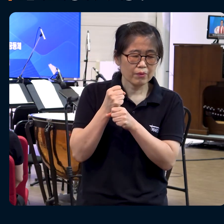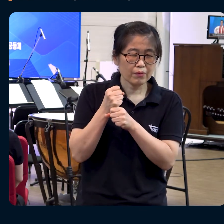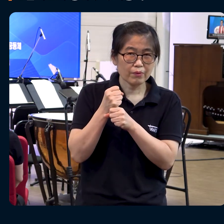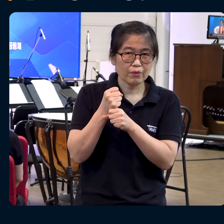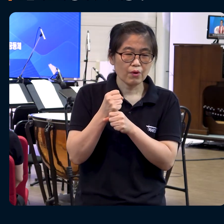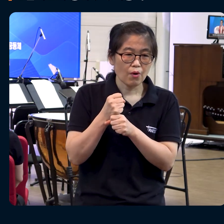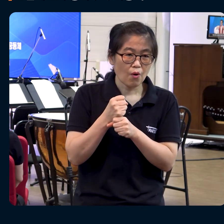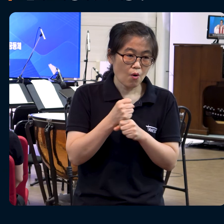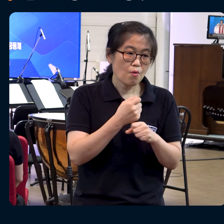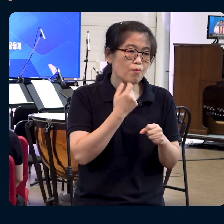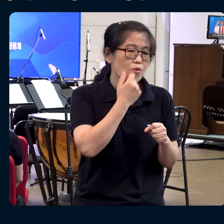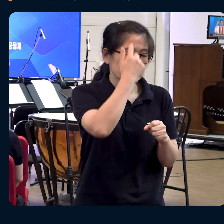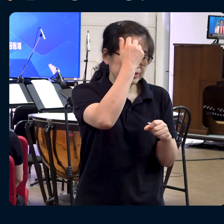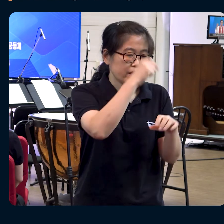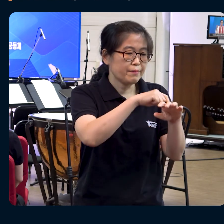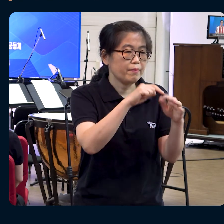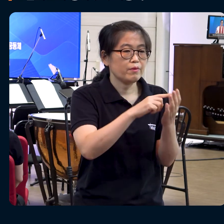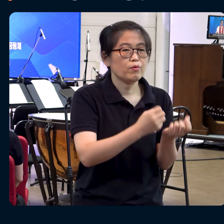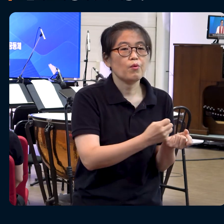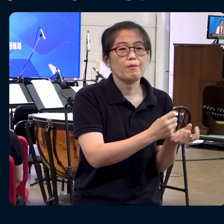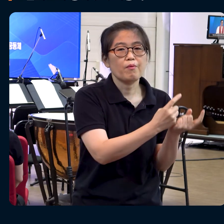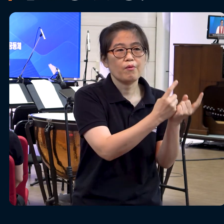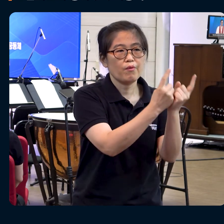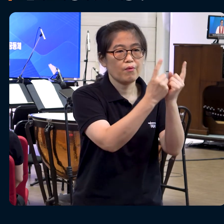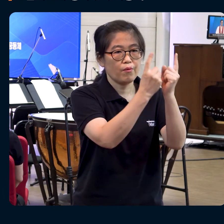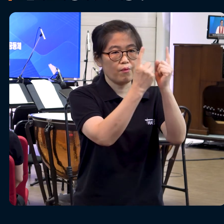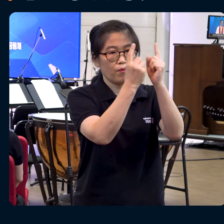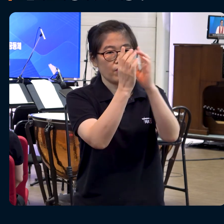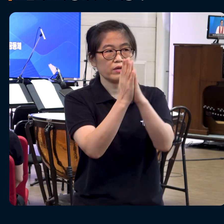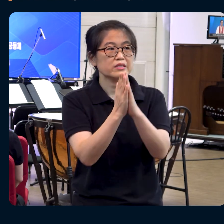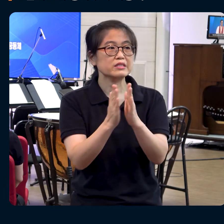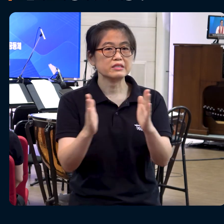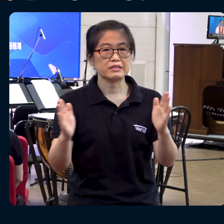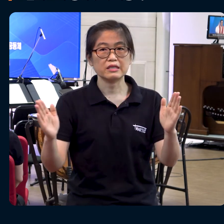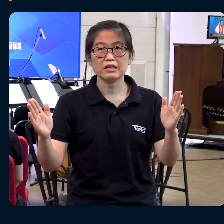그거를 다시 붙잡으면서 회복되기 시작하는 거예요.